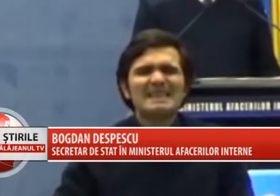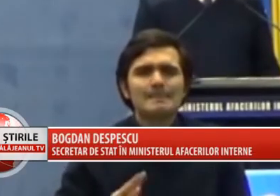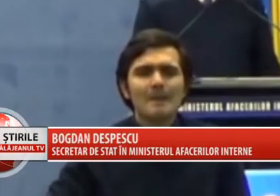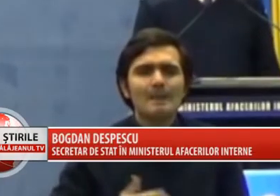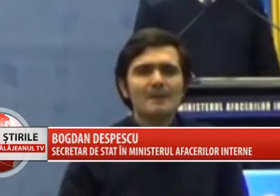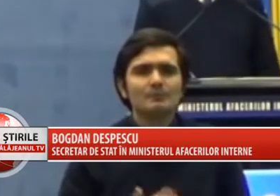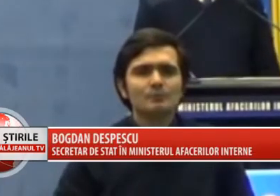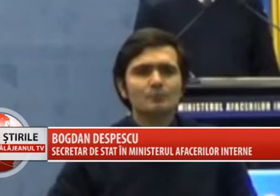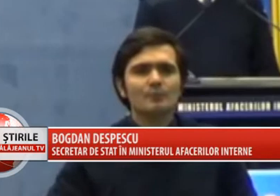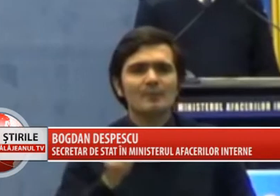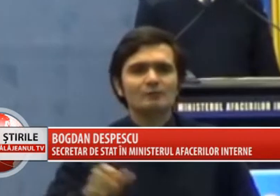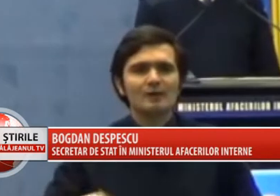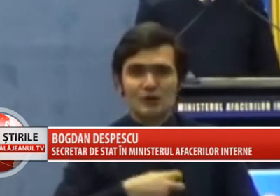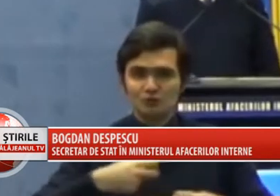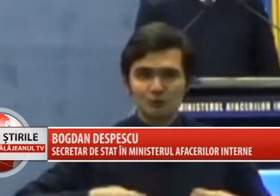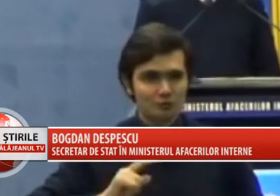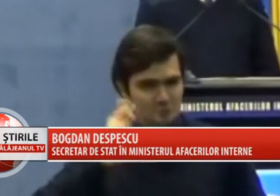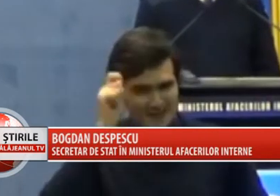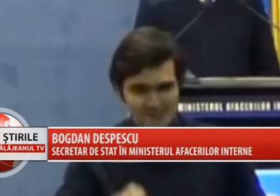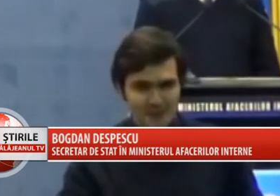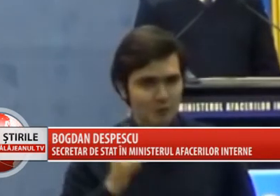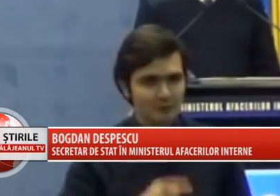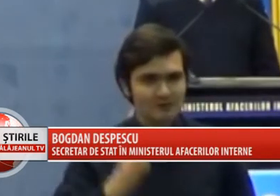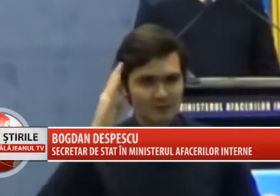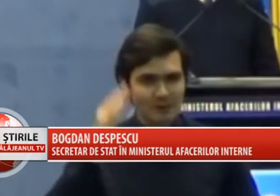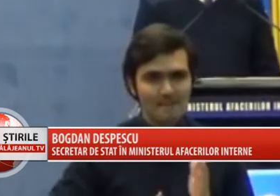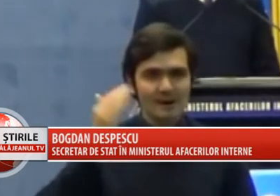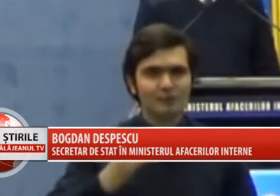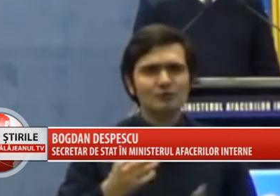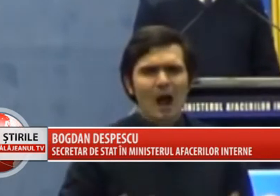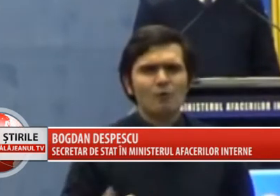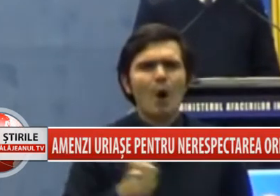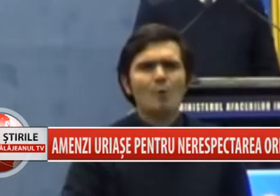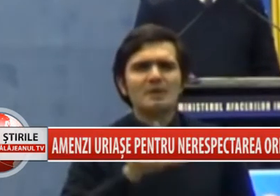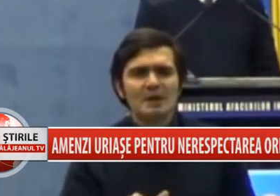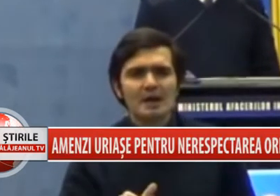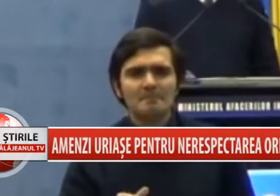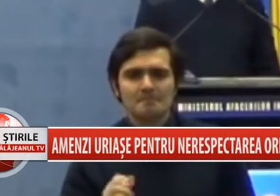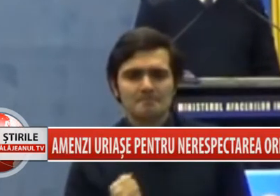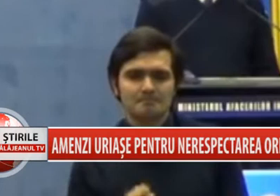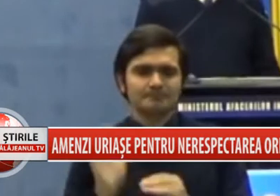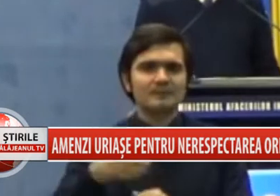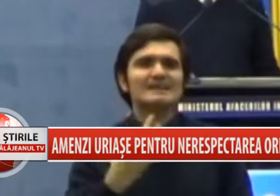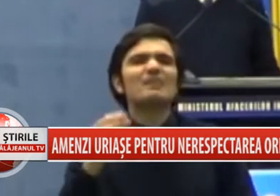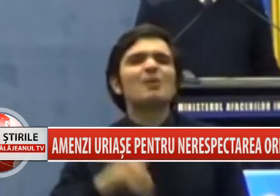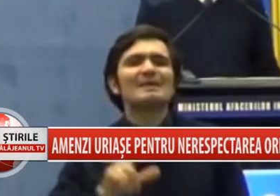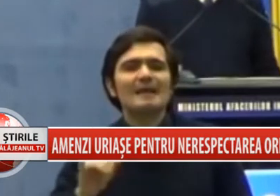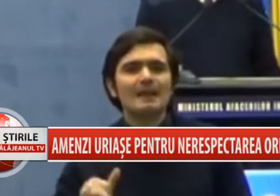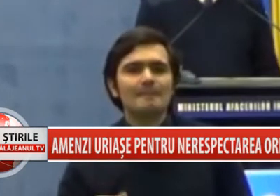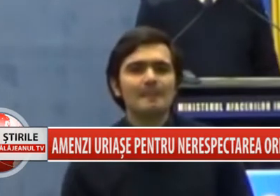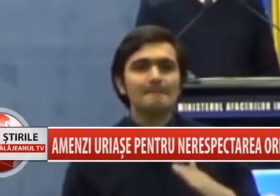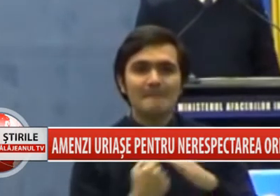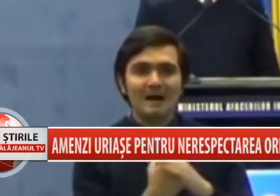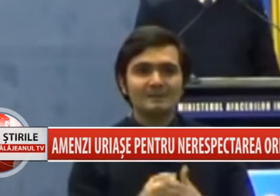care nu respectă ordonanțele militare se mărește de la 1.000 de lei, cât este în prezent, la 10.000 de lei. Maximul amenzii pentru